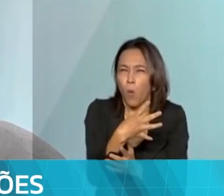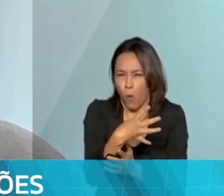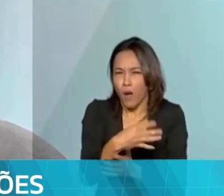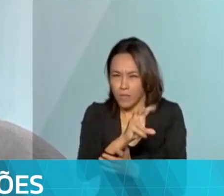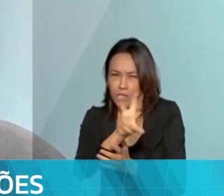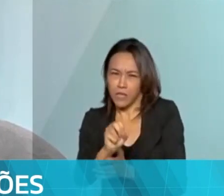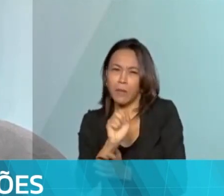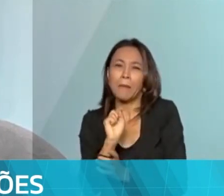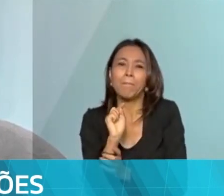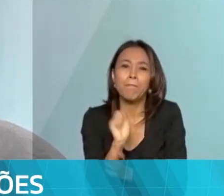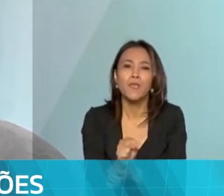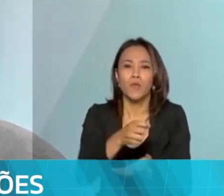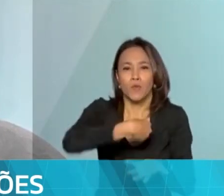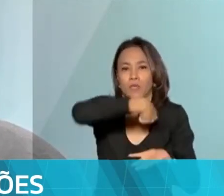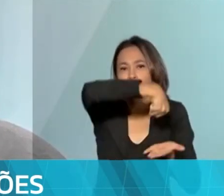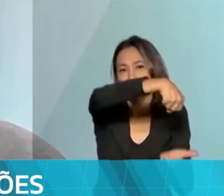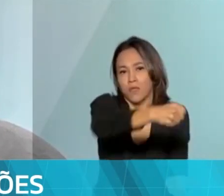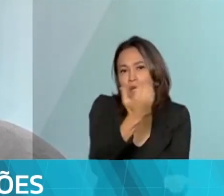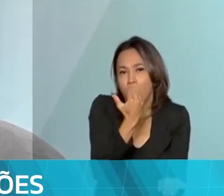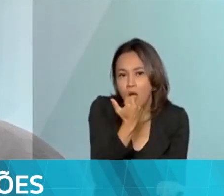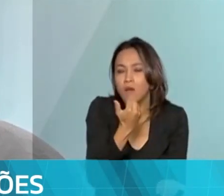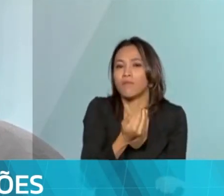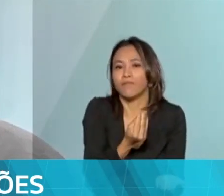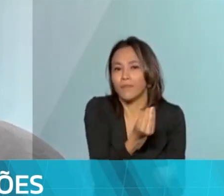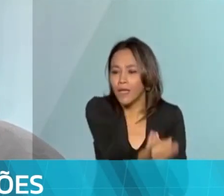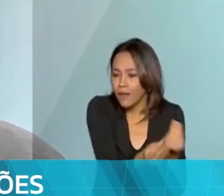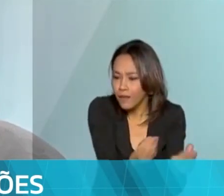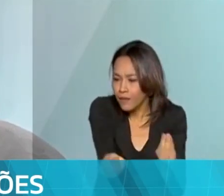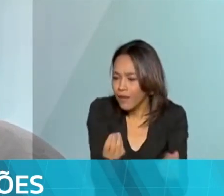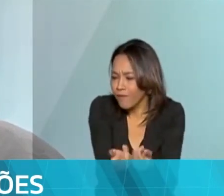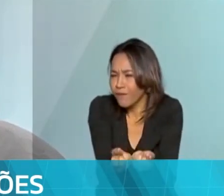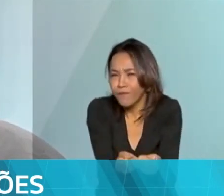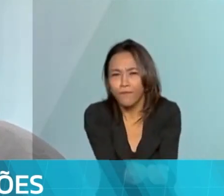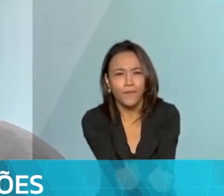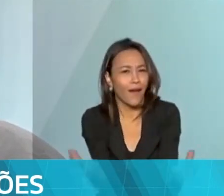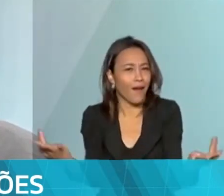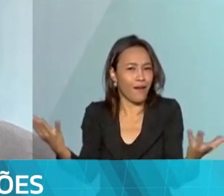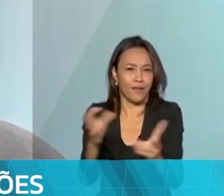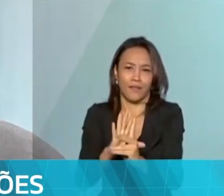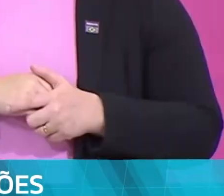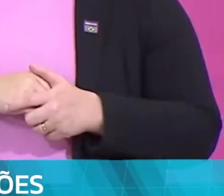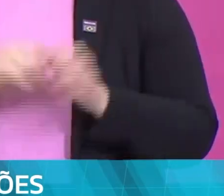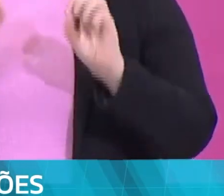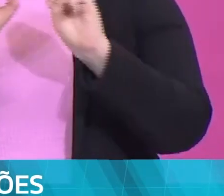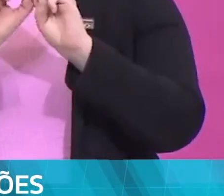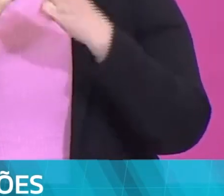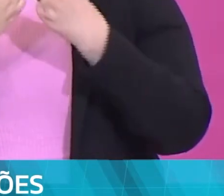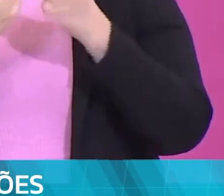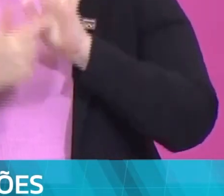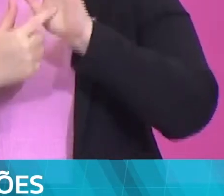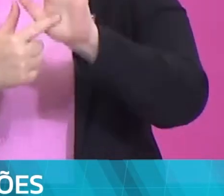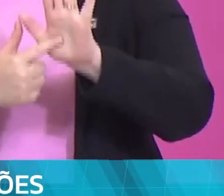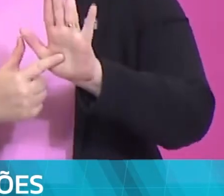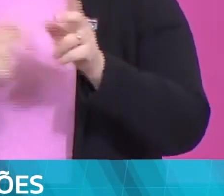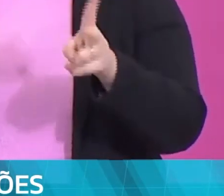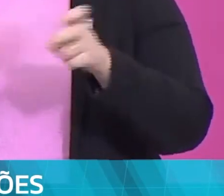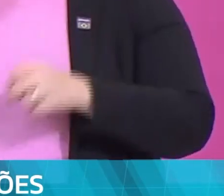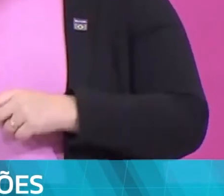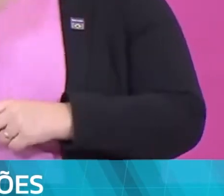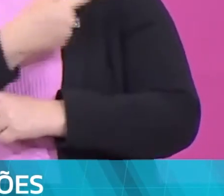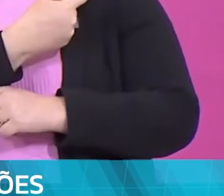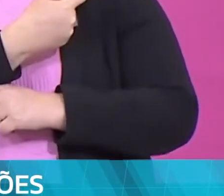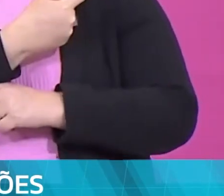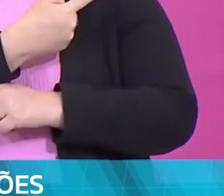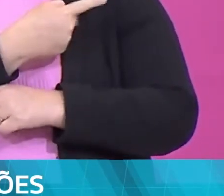Alves ressaltou que a gestão do presidente é um governo cor-de-rosa e investiu 236 bilhões de